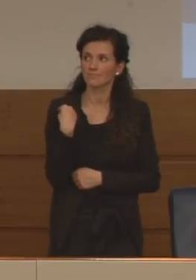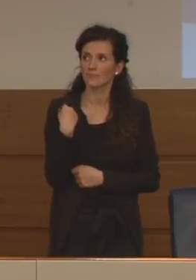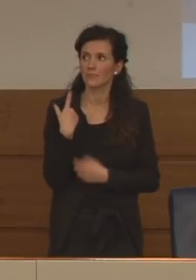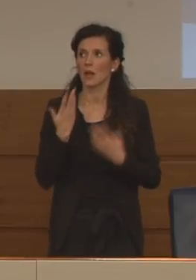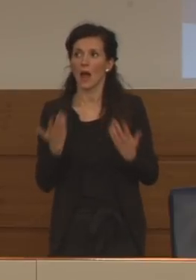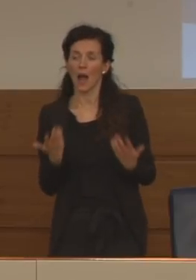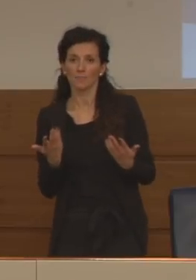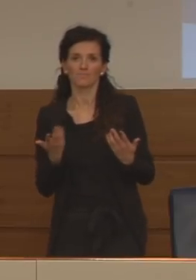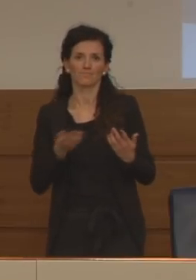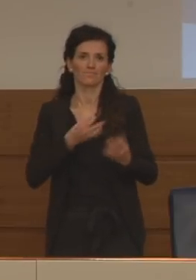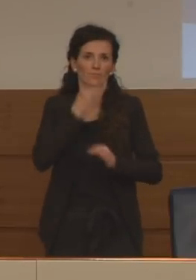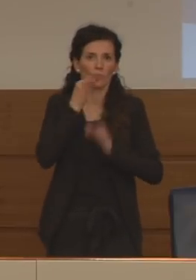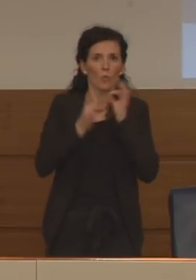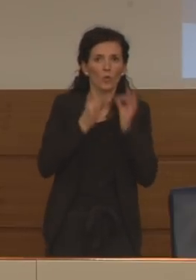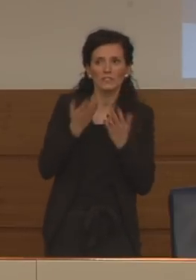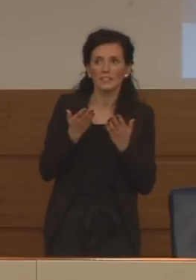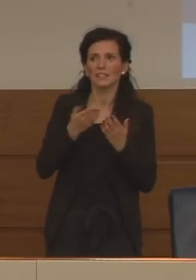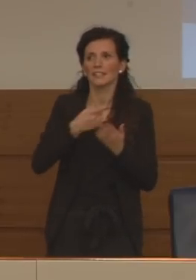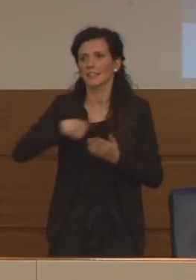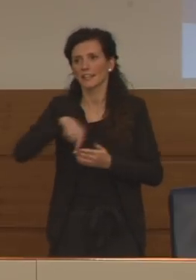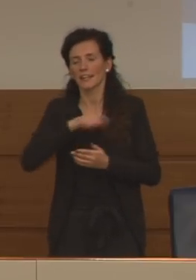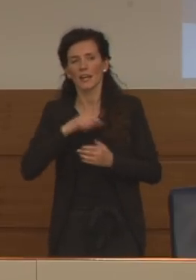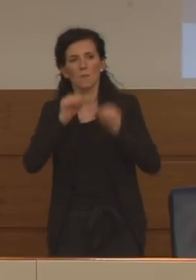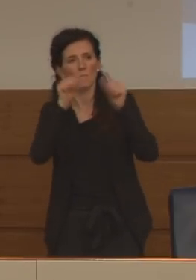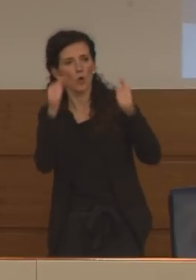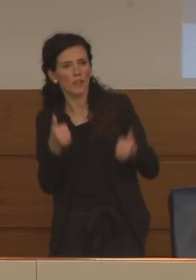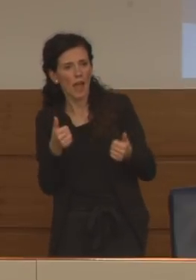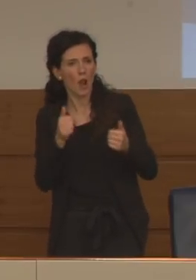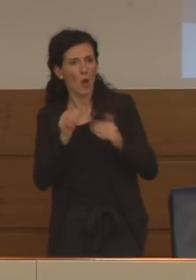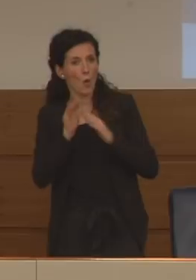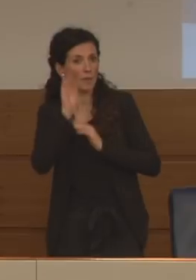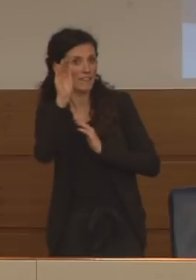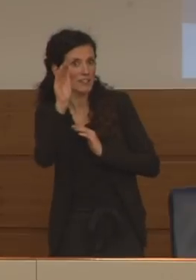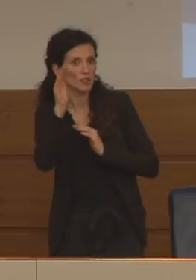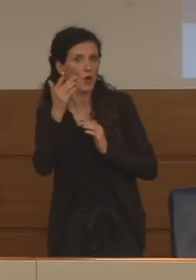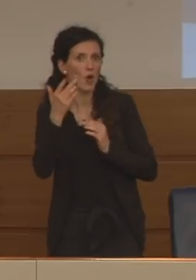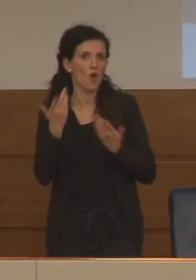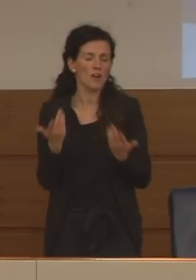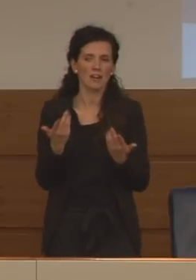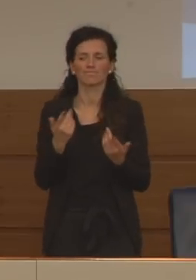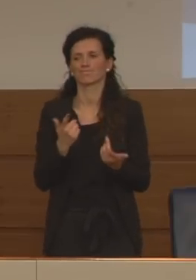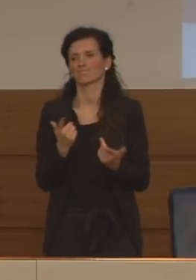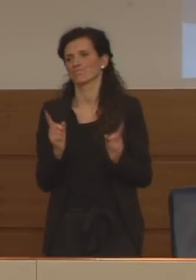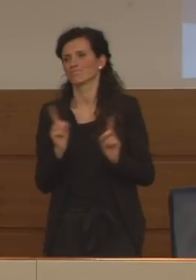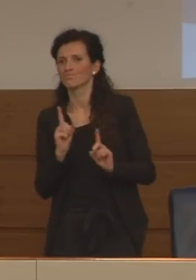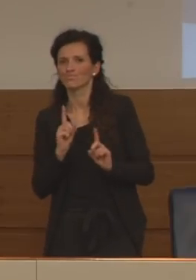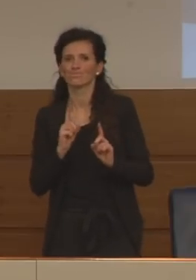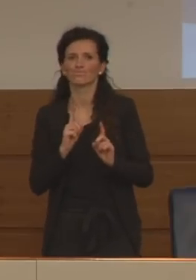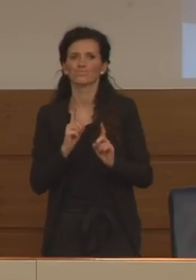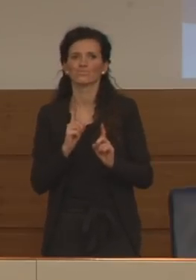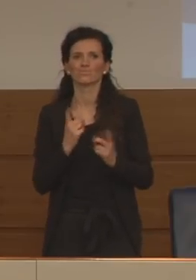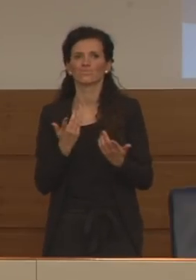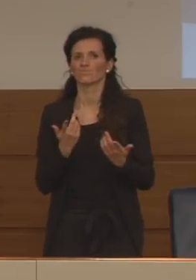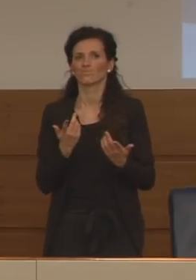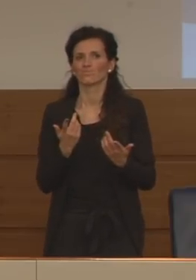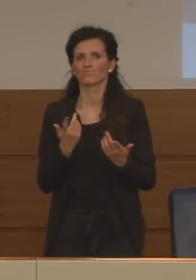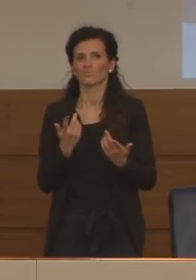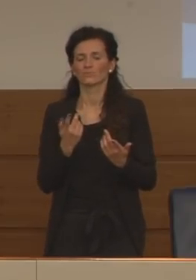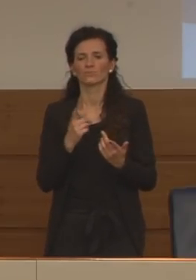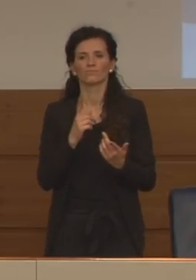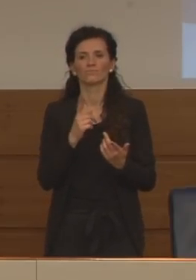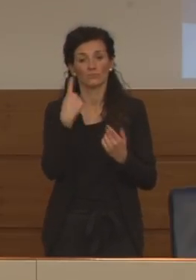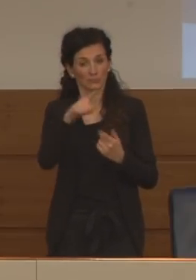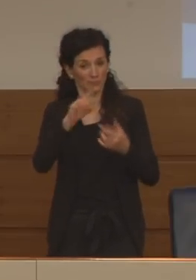allora in realtà modelliamo le previsioni se non beccano cambiamo previsione perché abbiamo visto che la realtà diversa non la sento mia